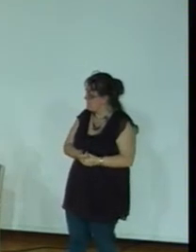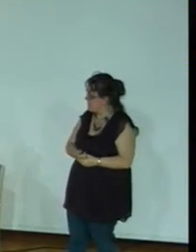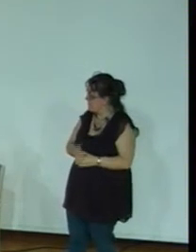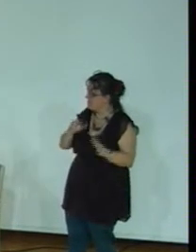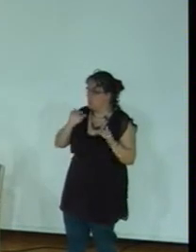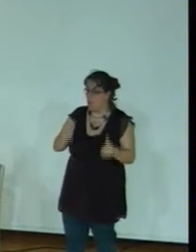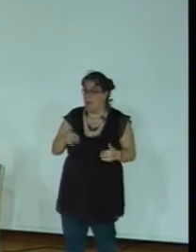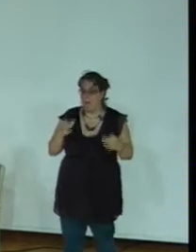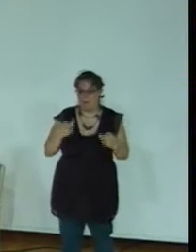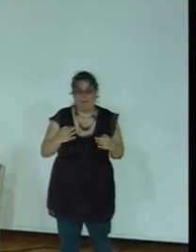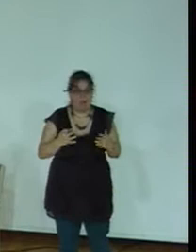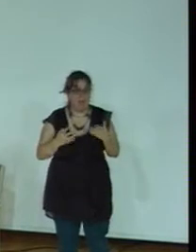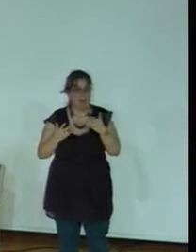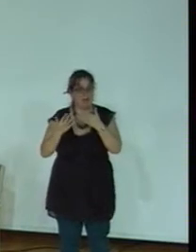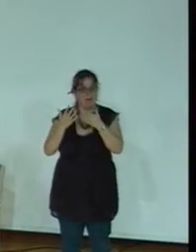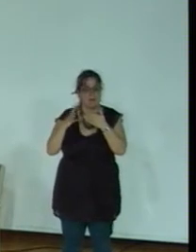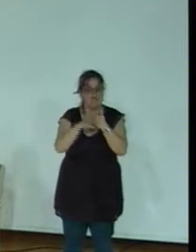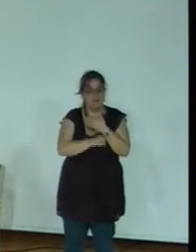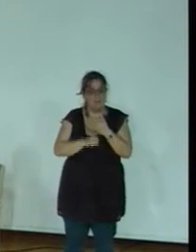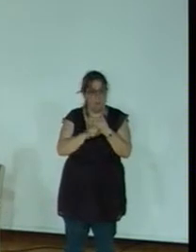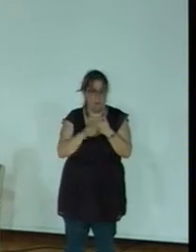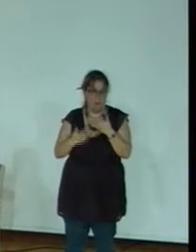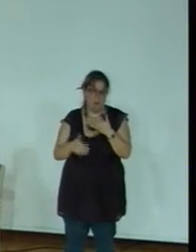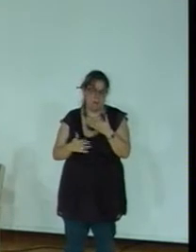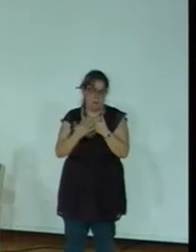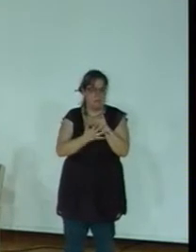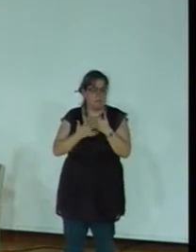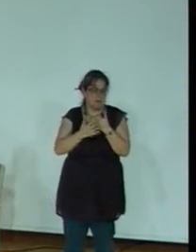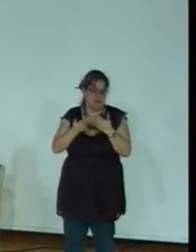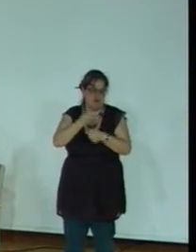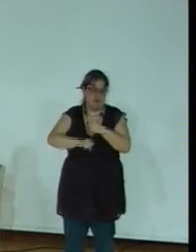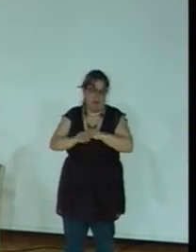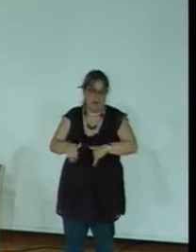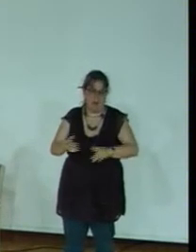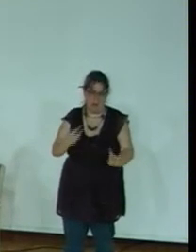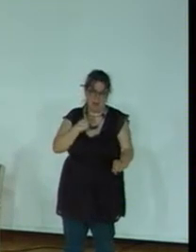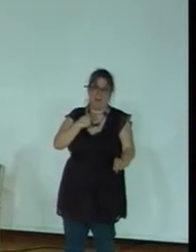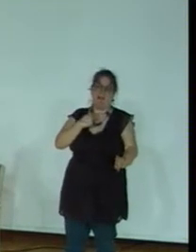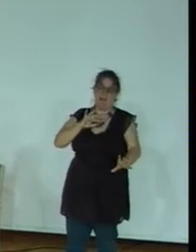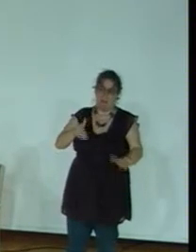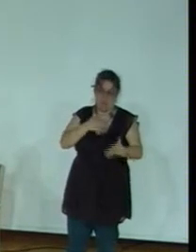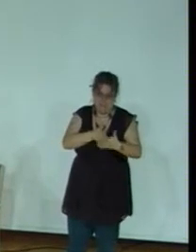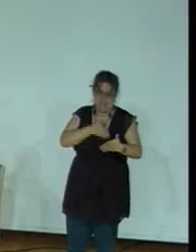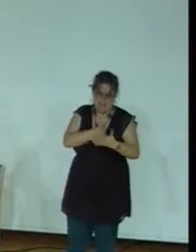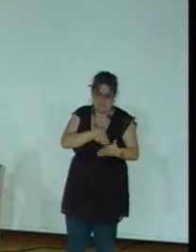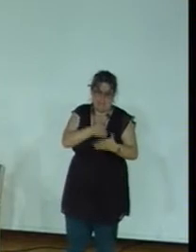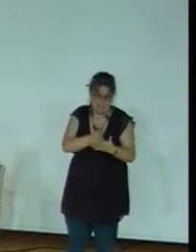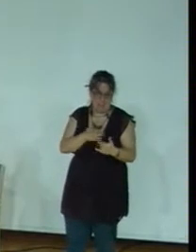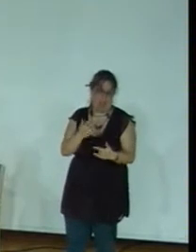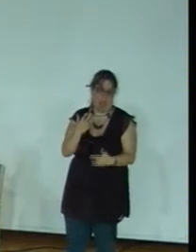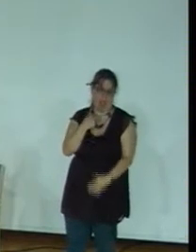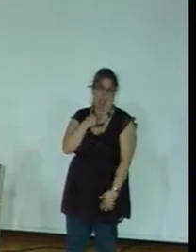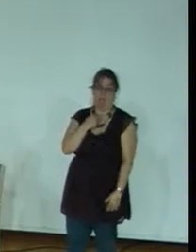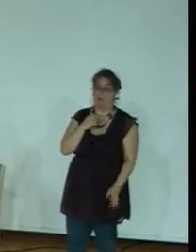chiffrement les gêne un petit peu quand même. C'est une réalité. Je contredis un petit peu le propos précédent. Notamment suite